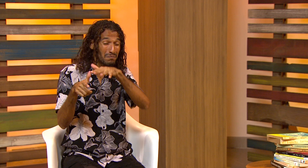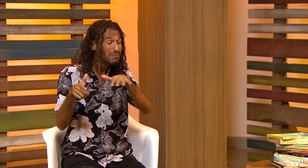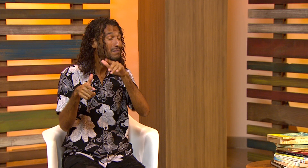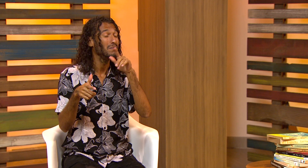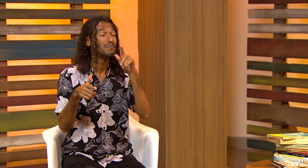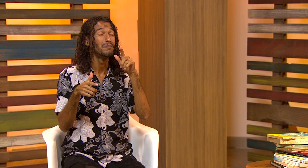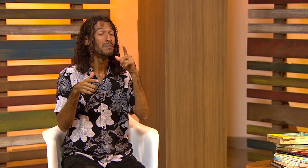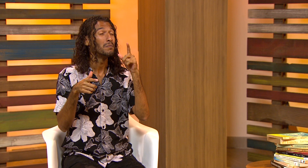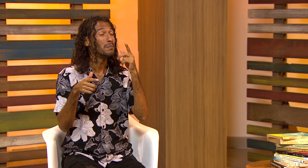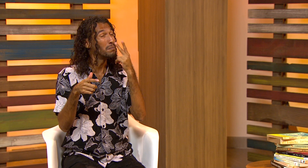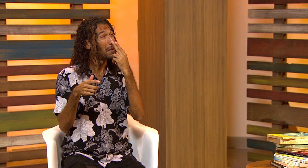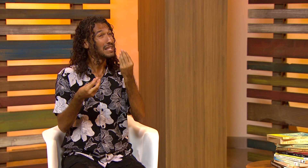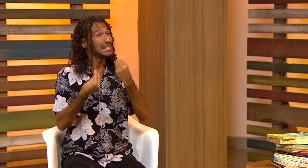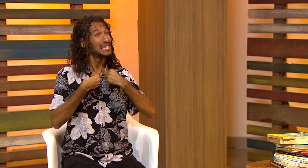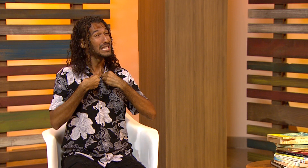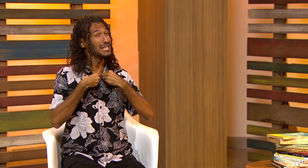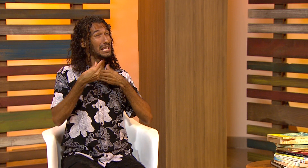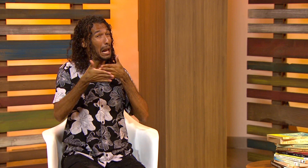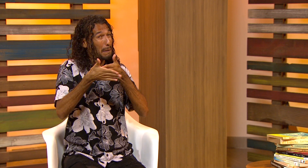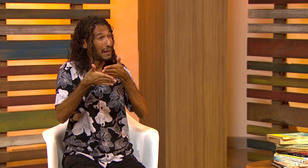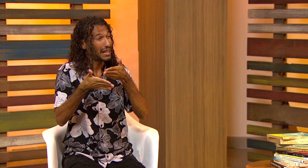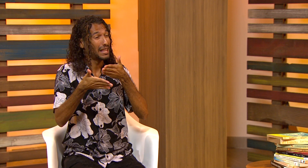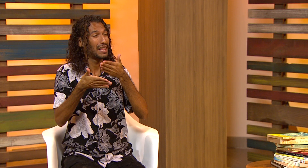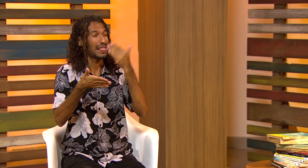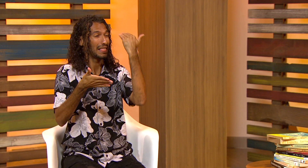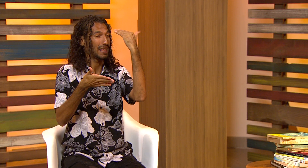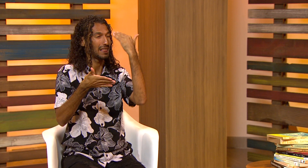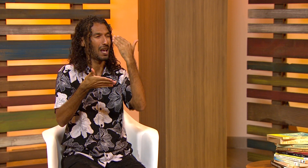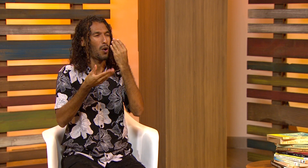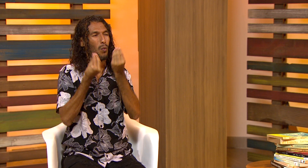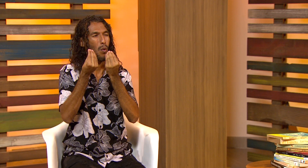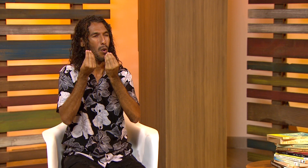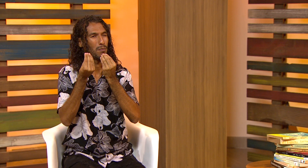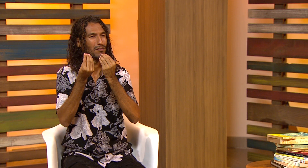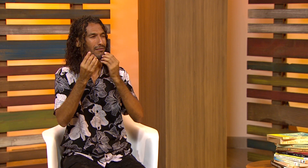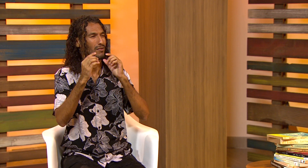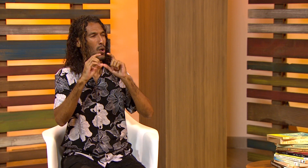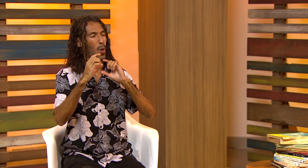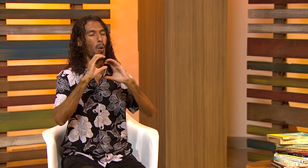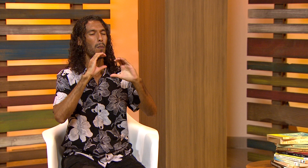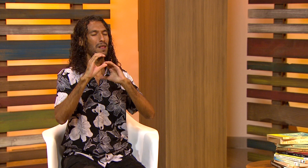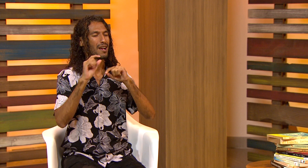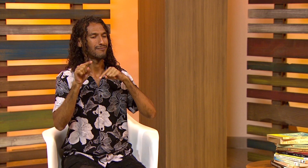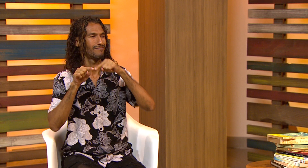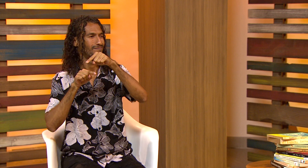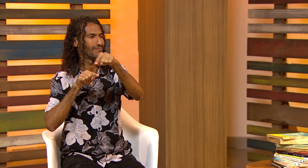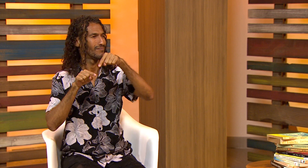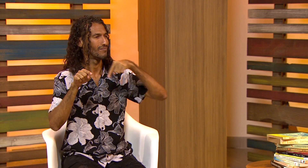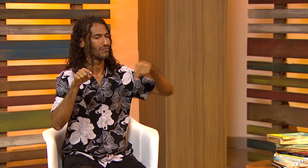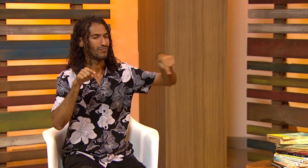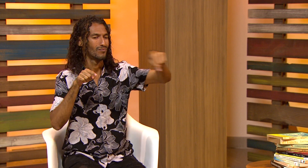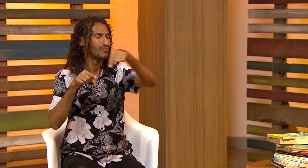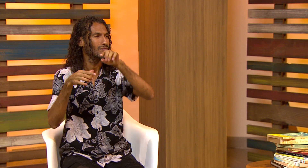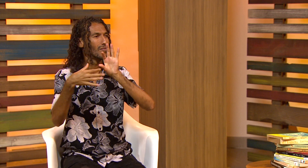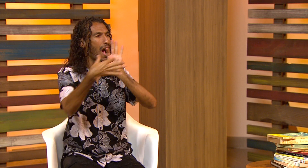complicado realmente. E parece que, assim, tinha alguns entraves de compreensão também, a comunicação